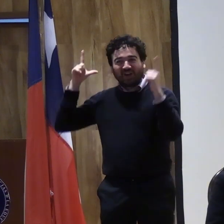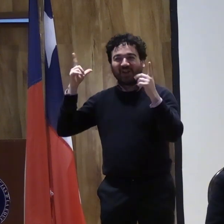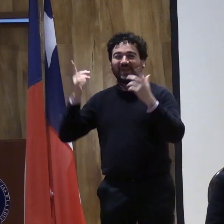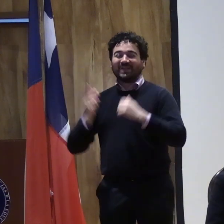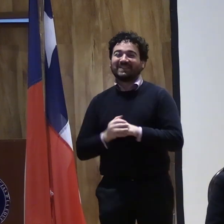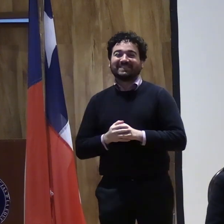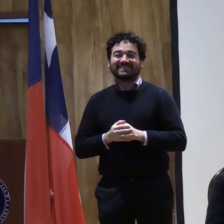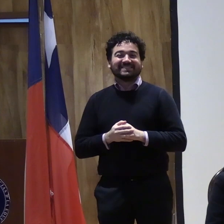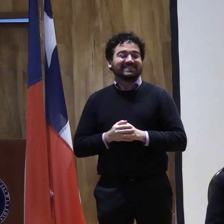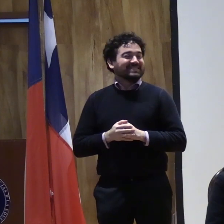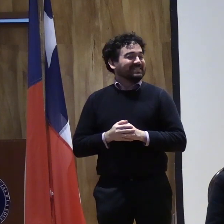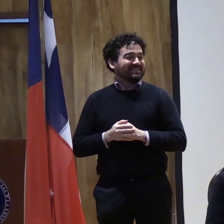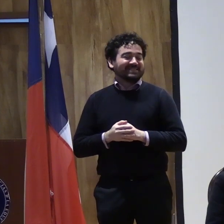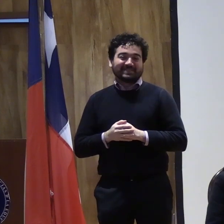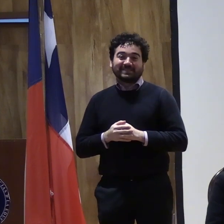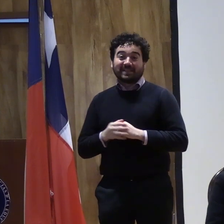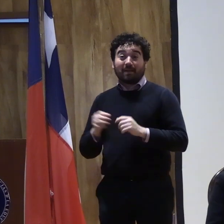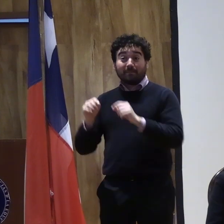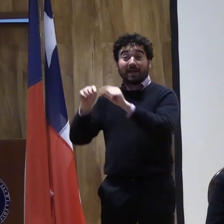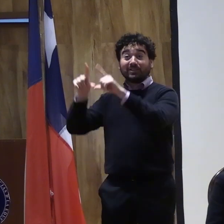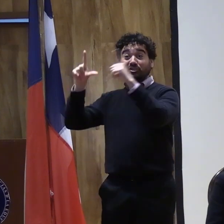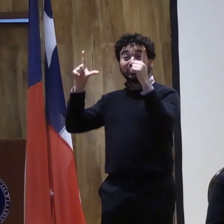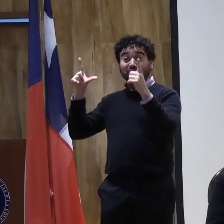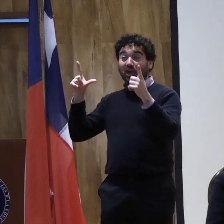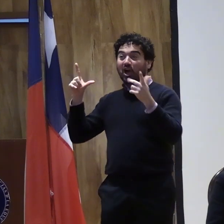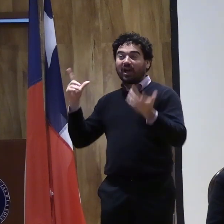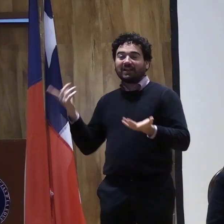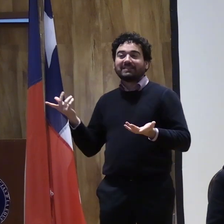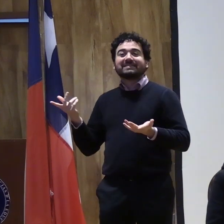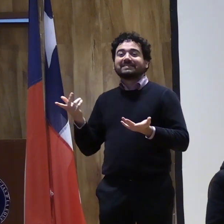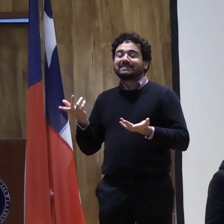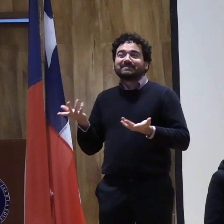El Sol en todas las culturas